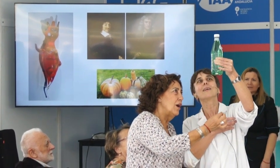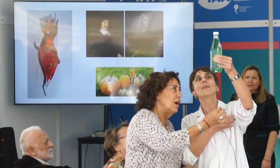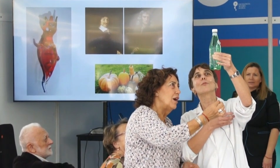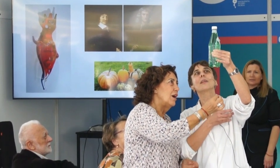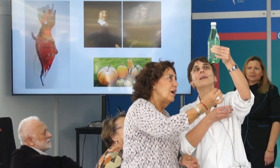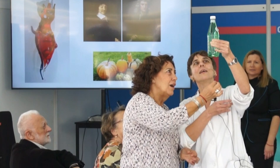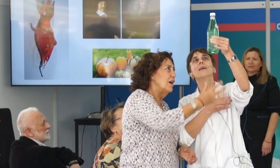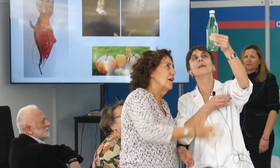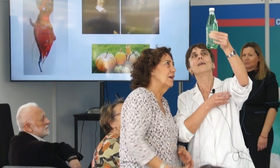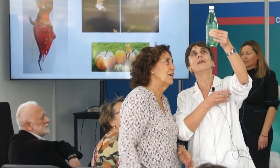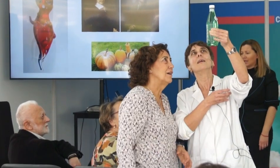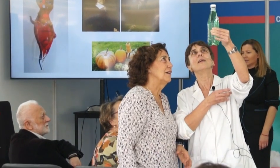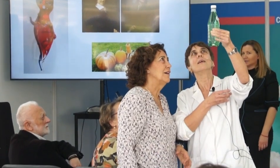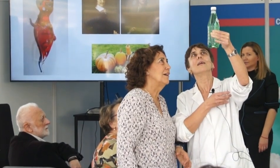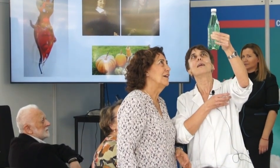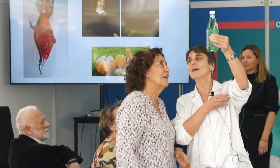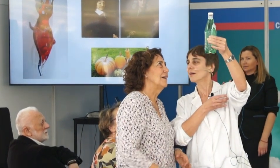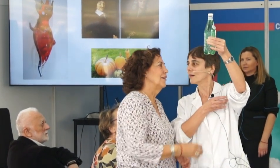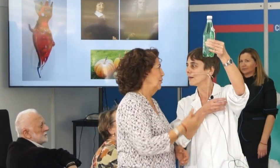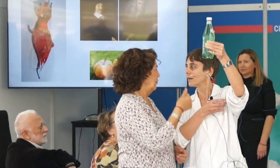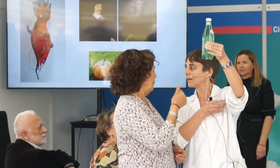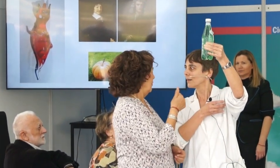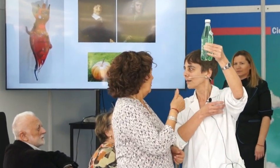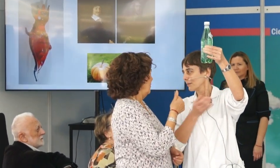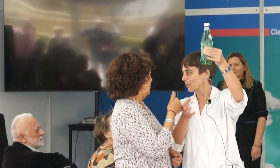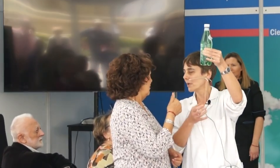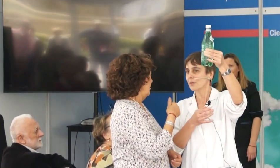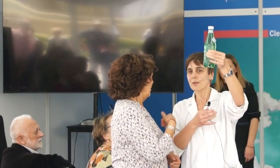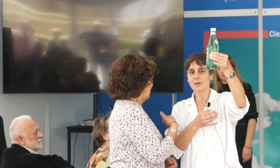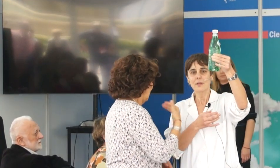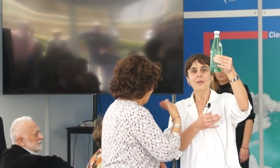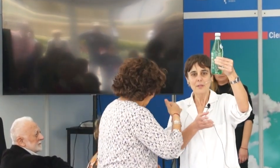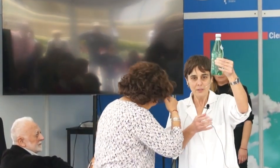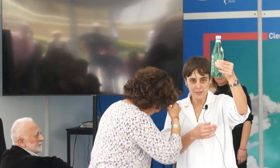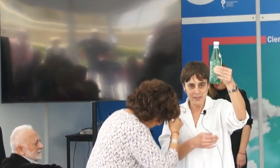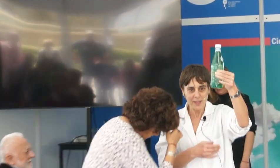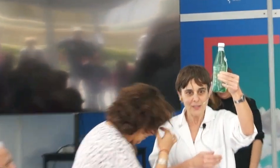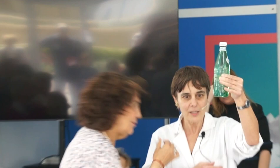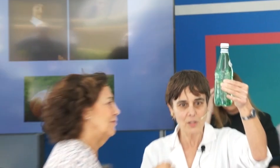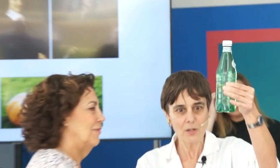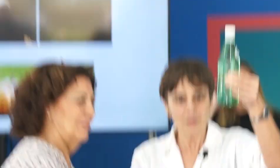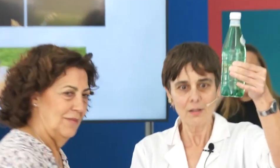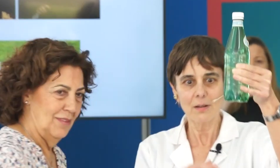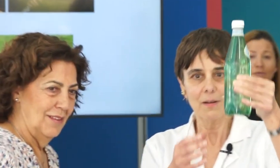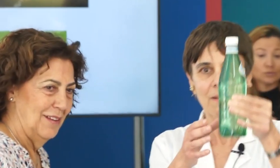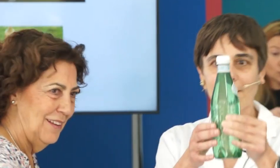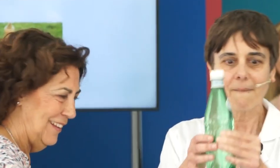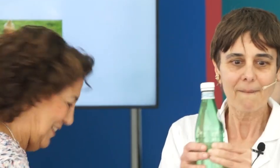Ahí. ¿Suelta? Ajá. Muy bien. ¿Quieres tirar del hilito?